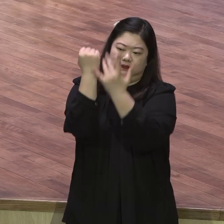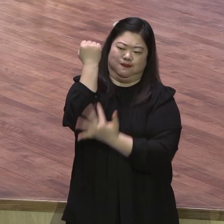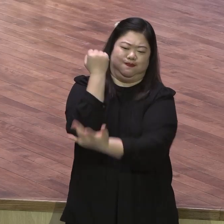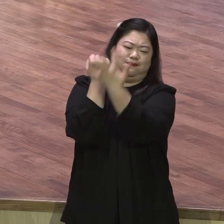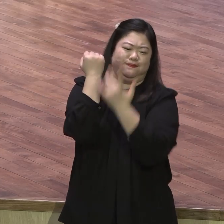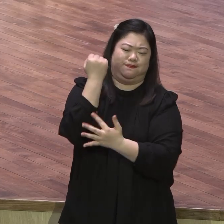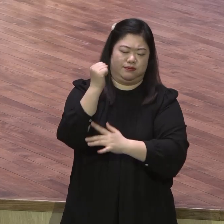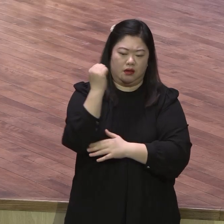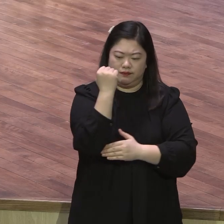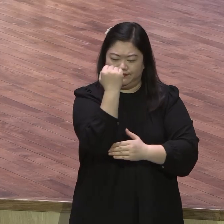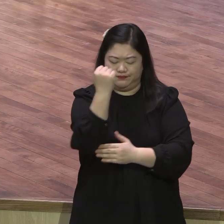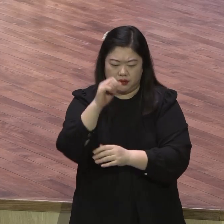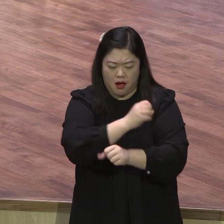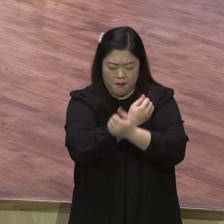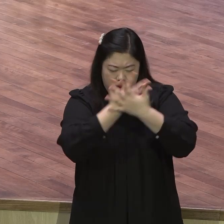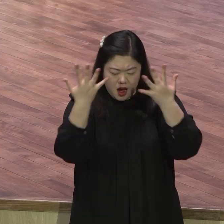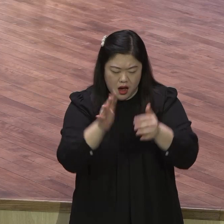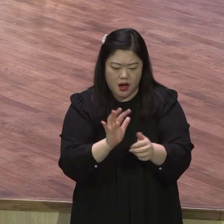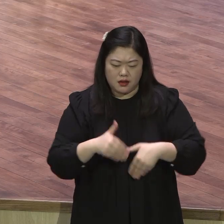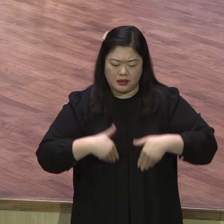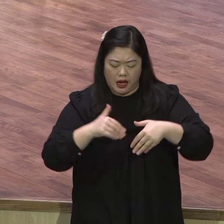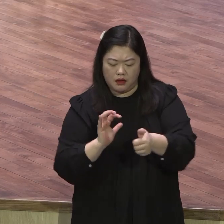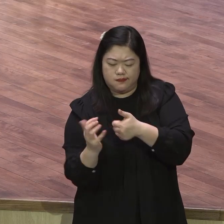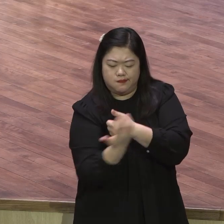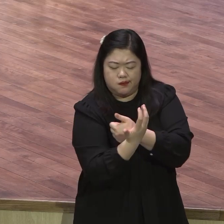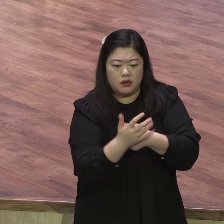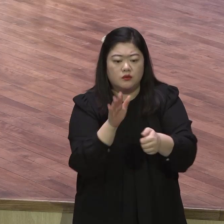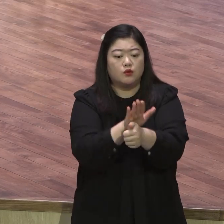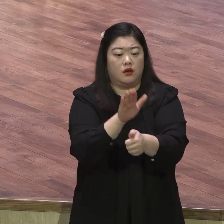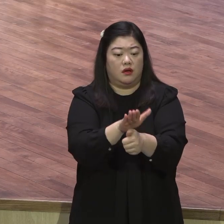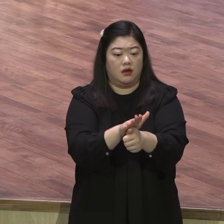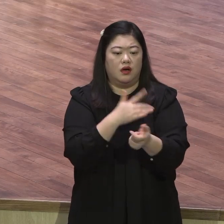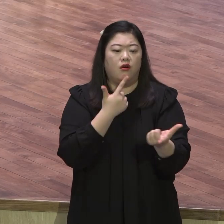나에게 그야말로 불기둥으로 나를 인도하고 계시구나.